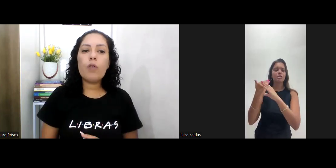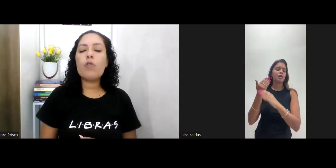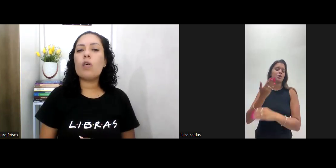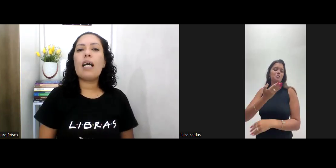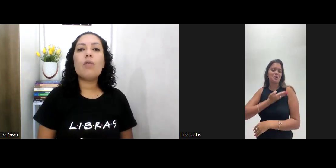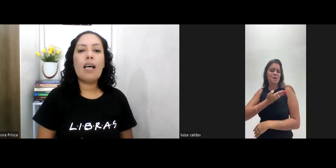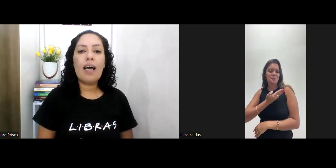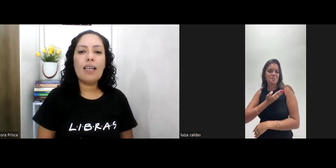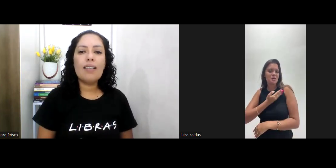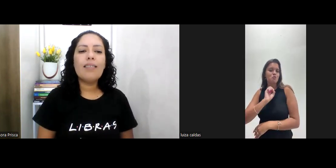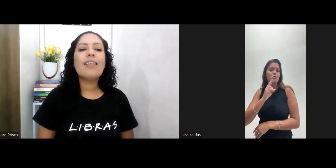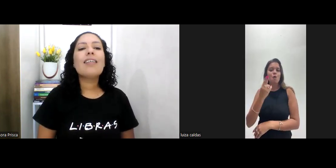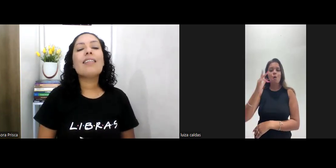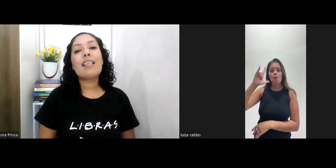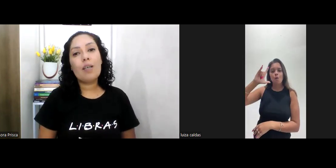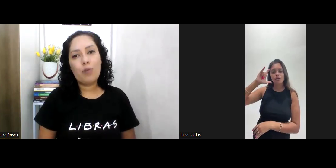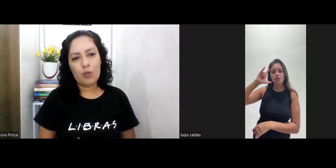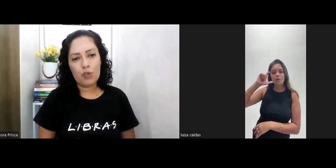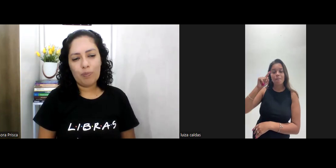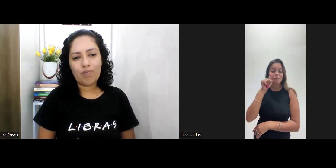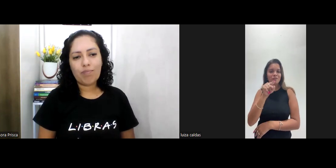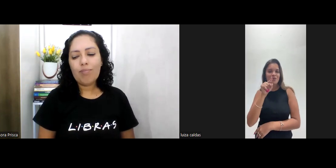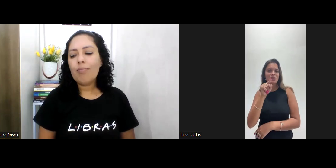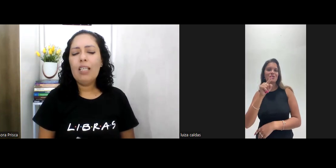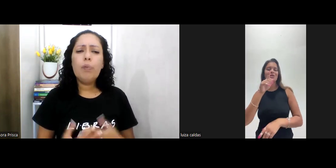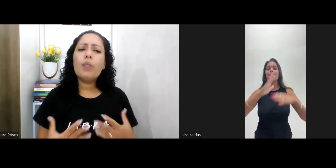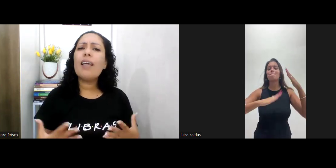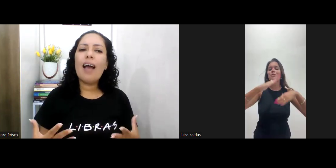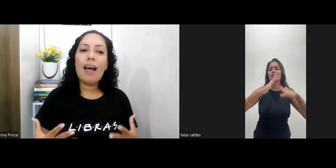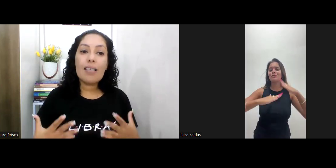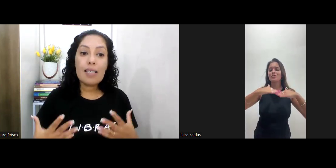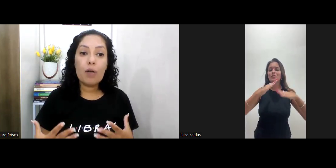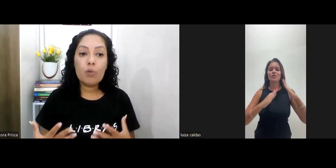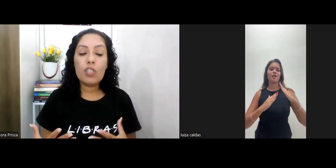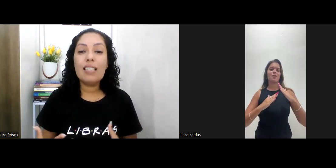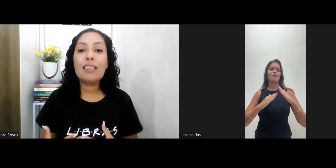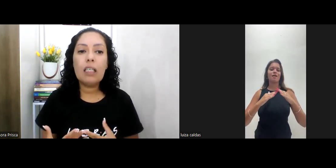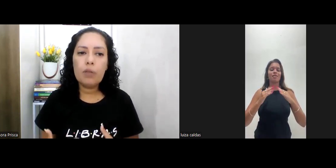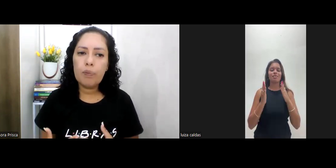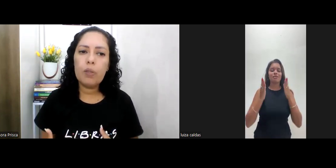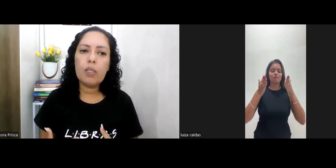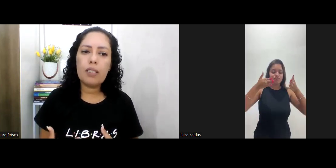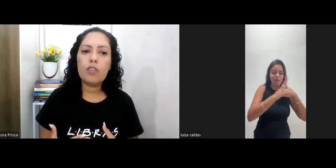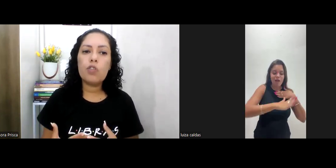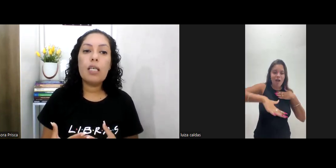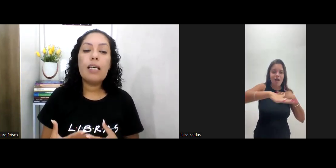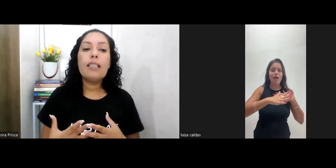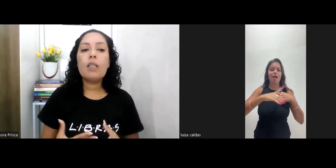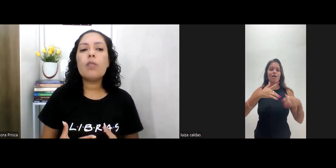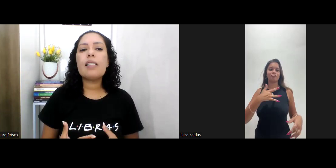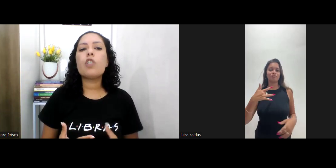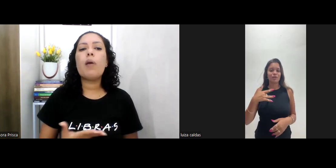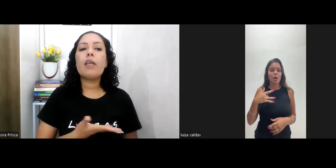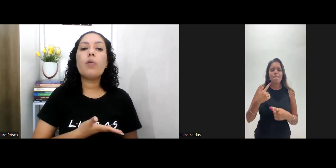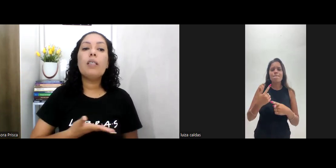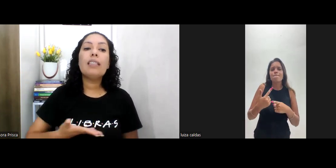é profissional da área da saúde. Por que a saúde ela é tão importante